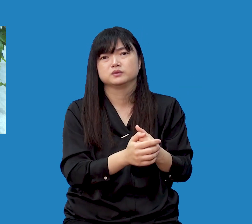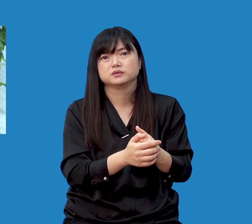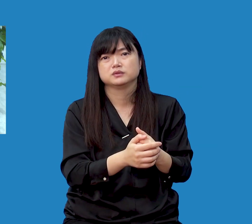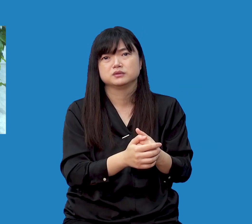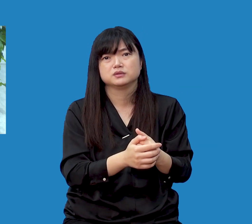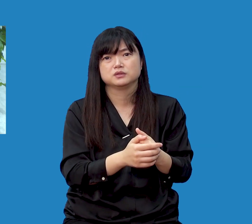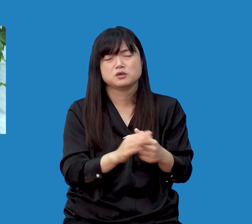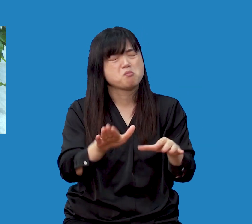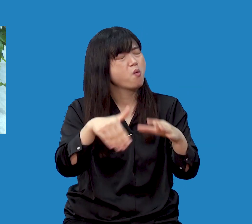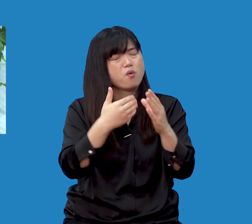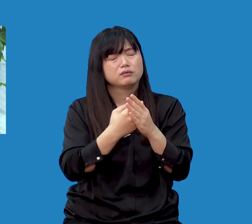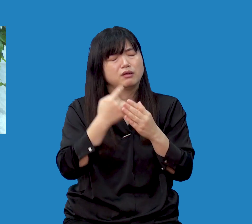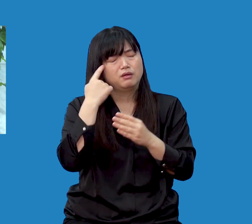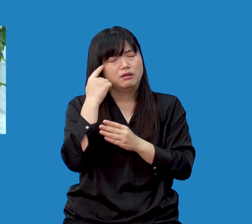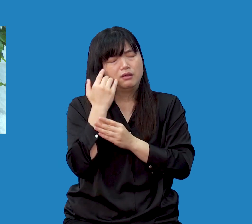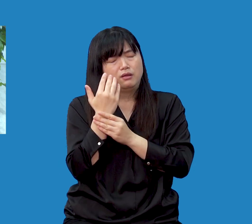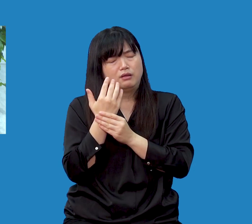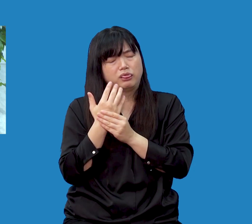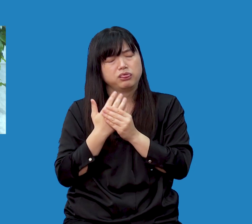모두 절망했습니다.